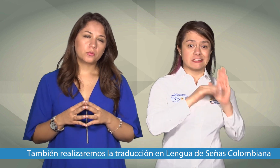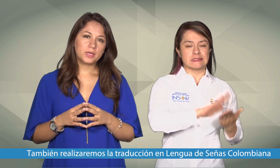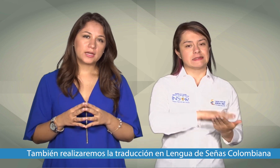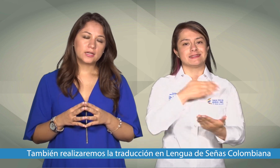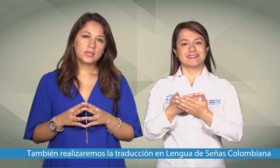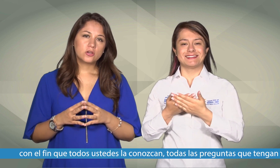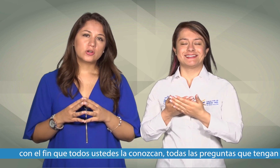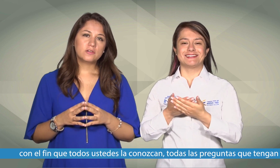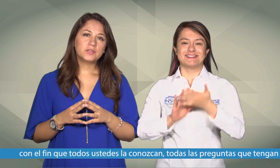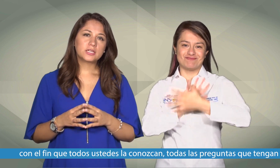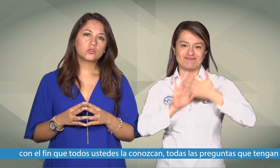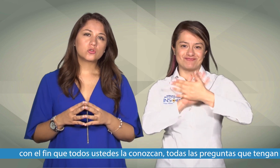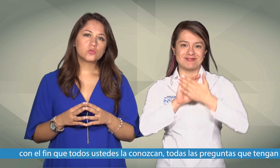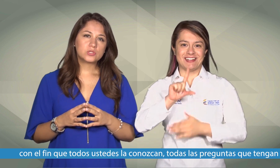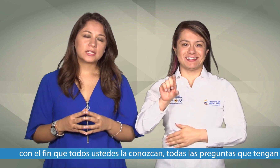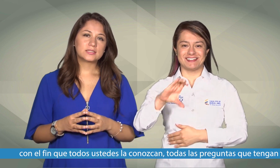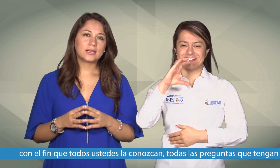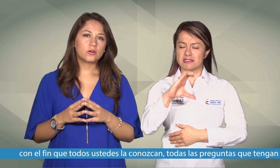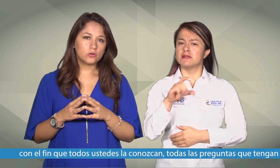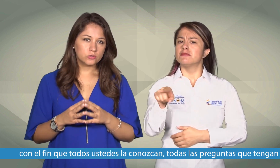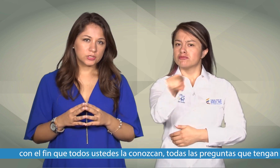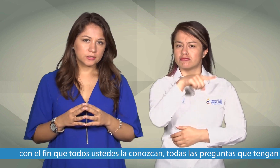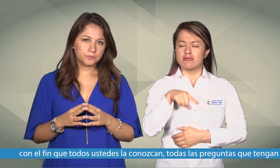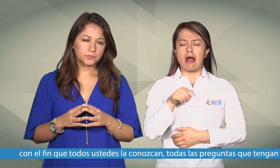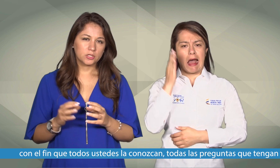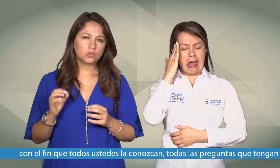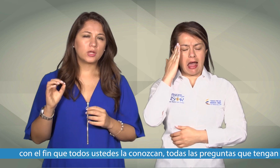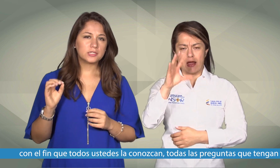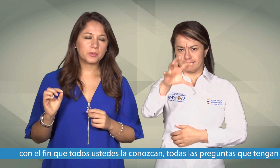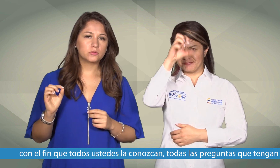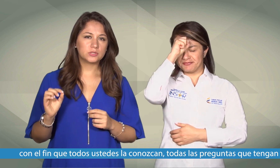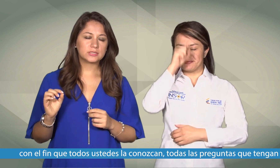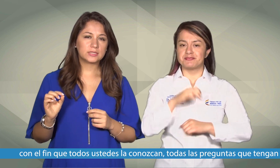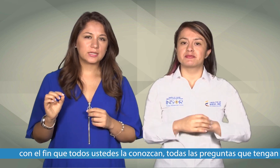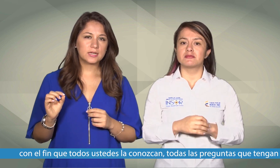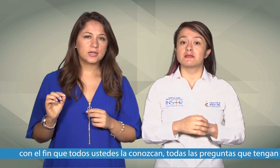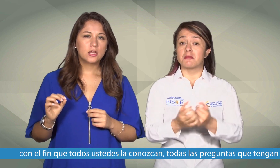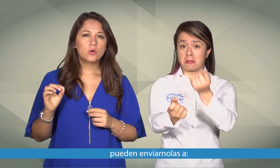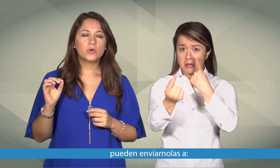de señas colombiana con el fin que todos ustedes la conozcan. La